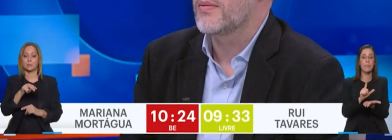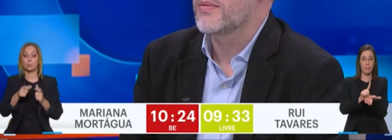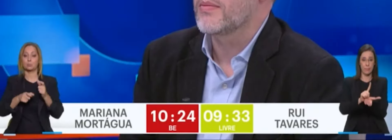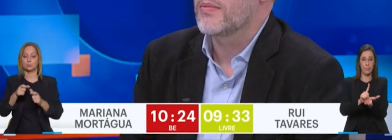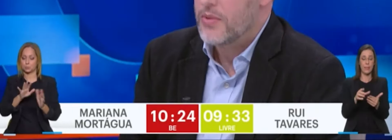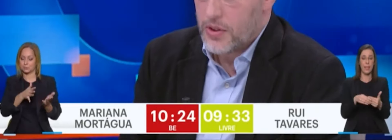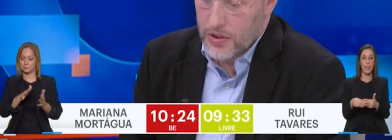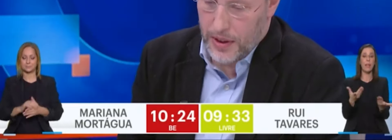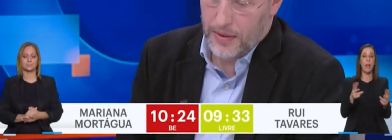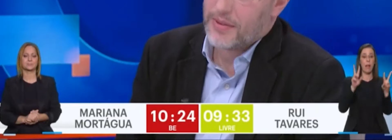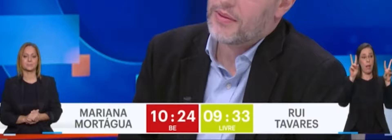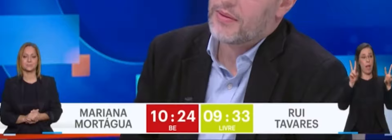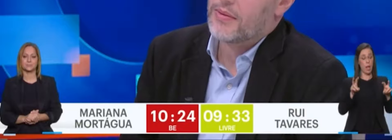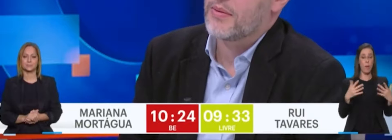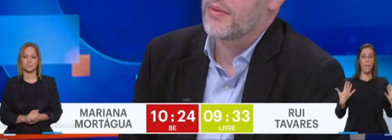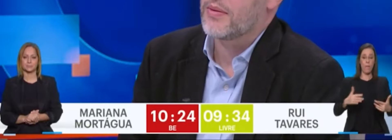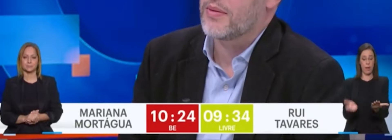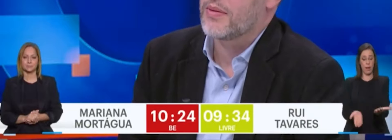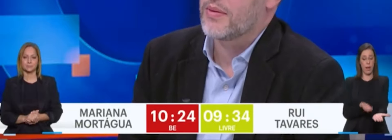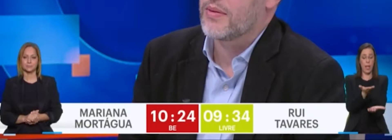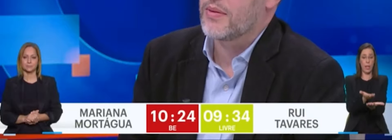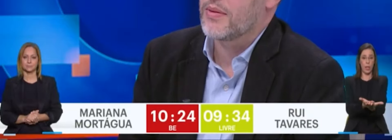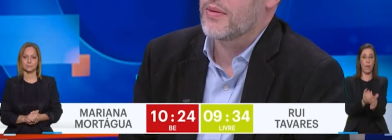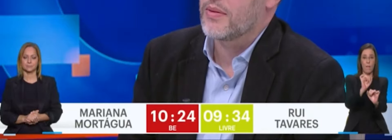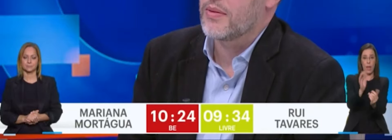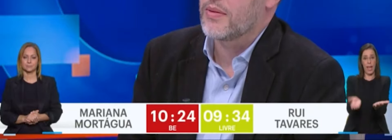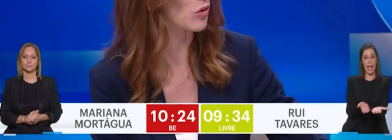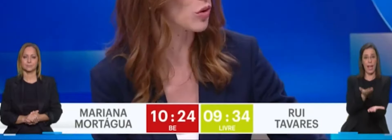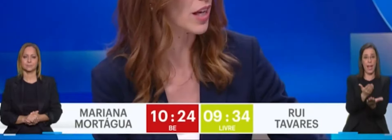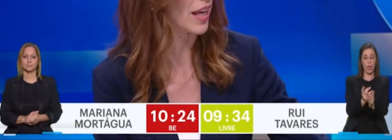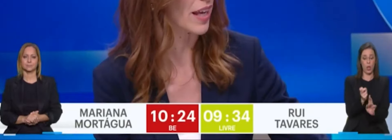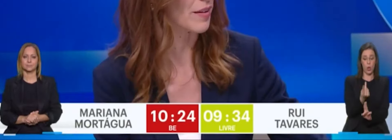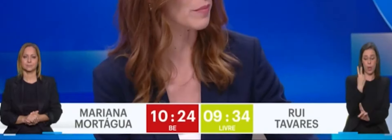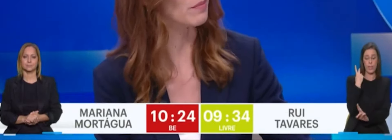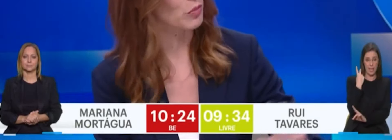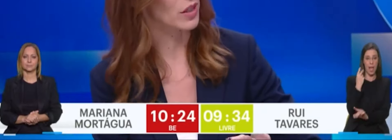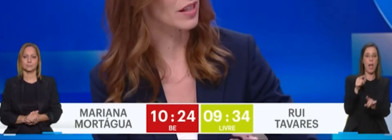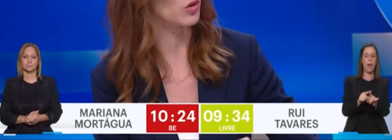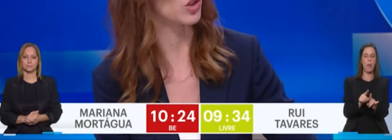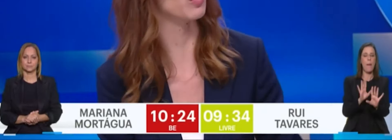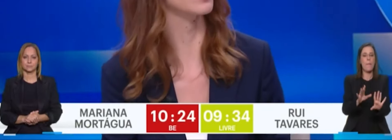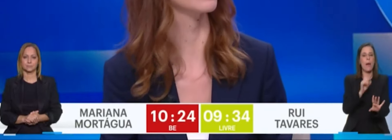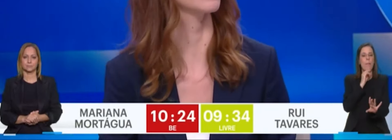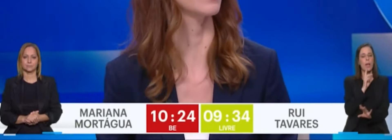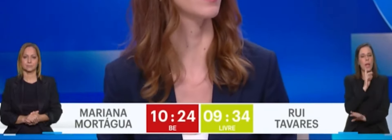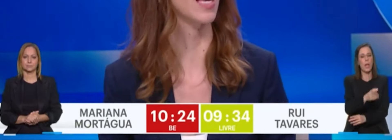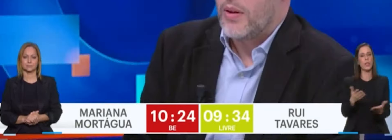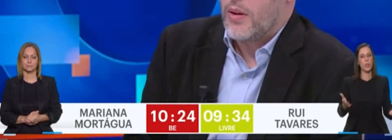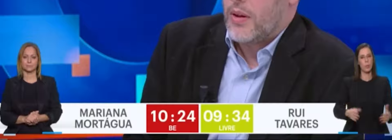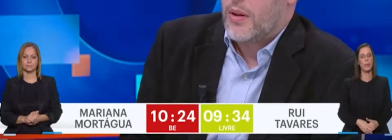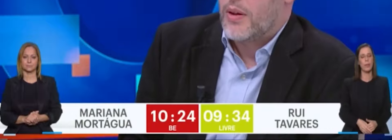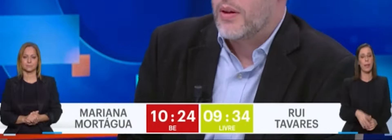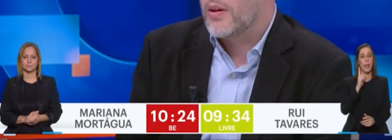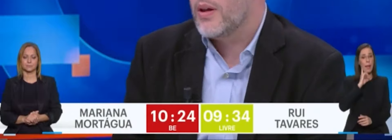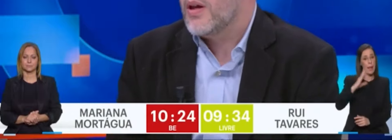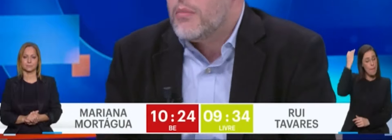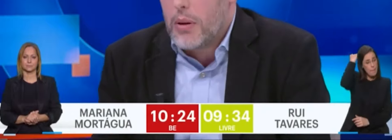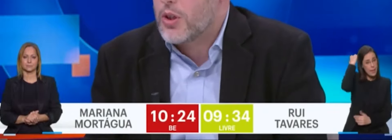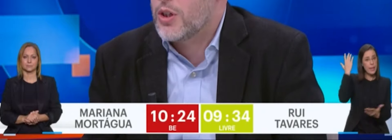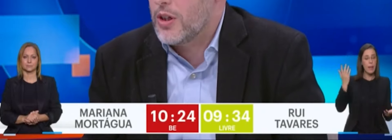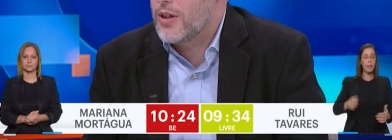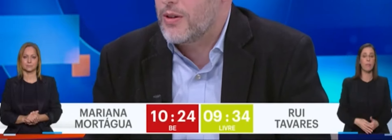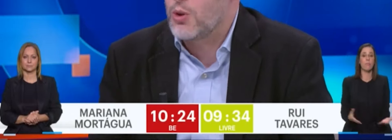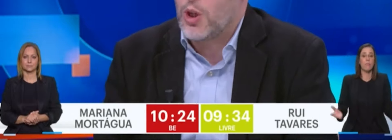foi este um assunto que marcou a candidatura a sua candidatura Há dois anos mas pedid então que respondesse à Mariana morte